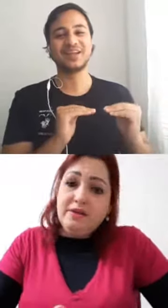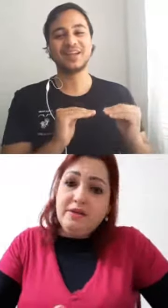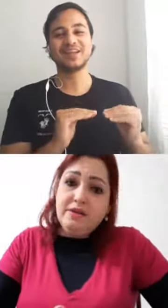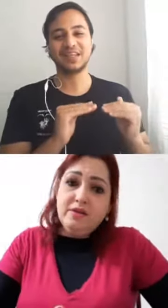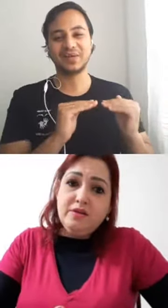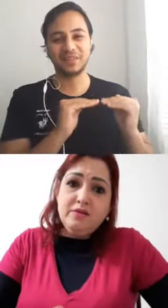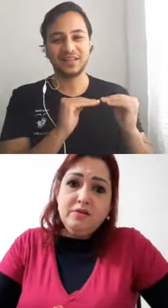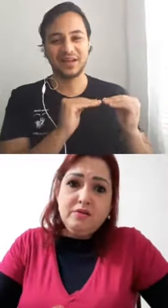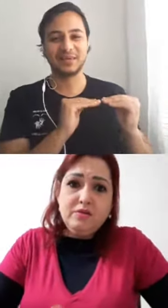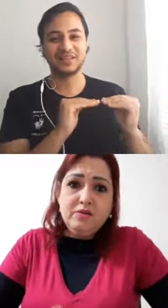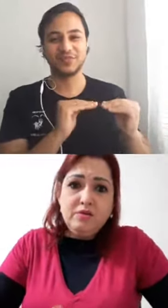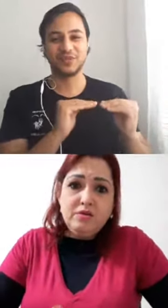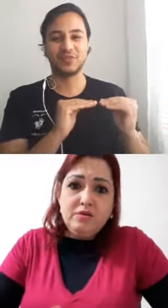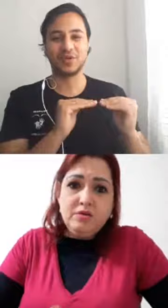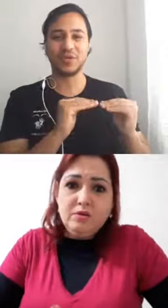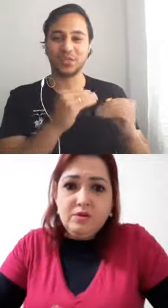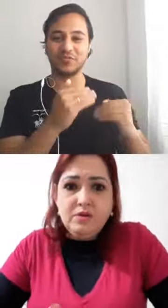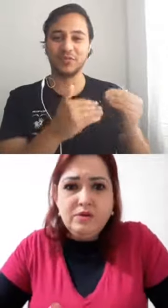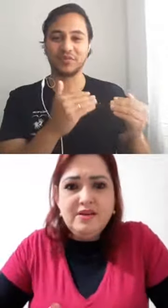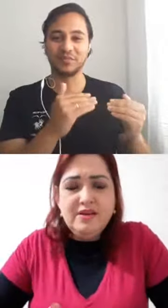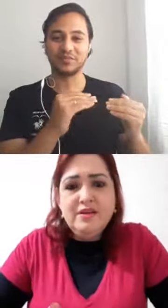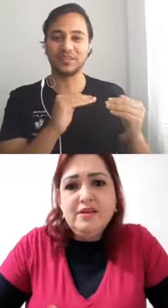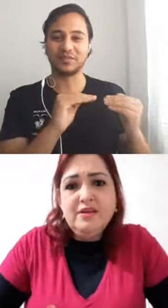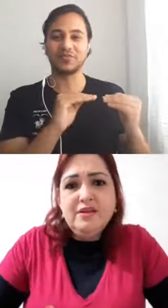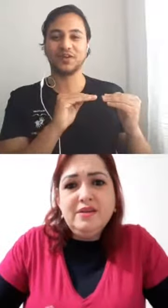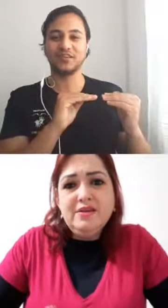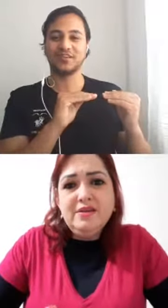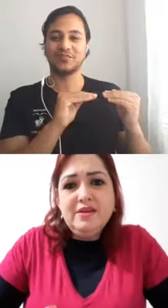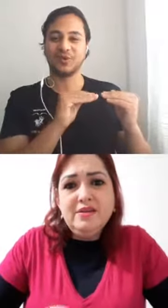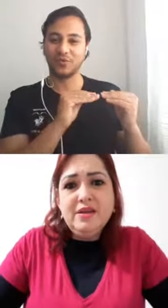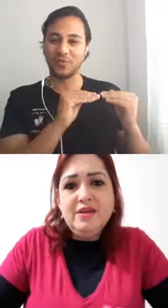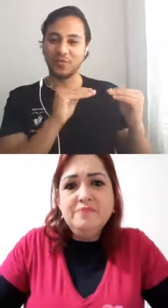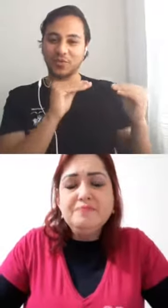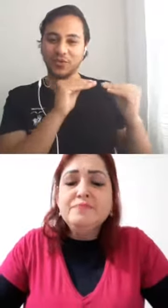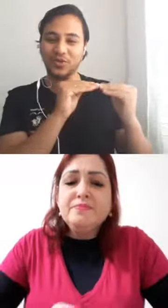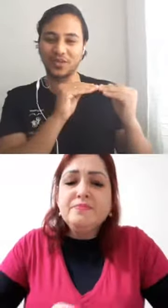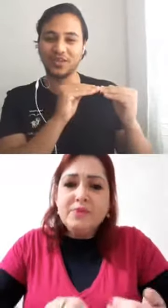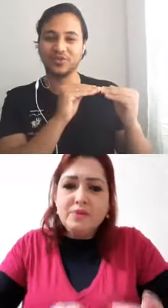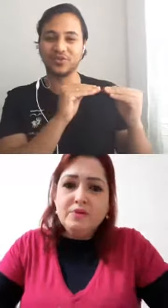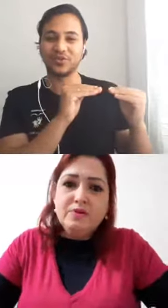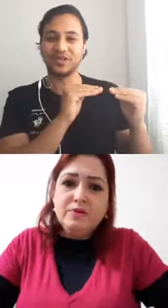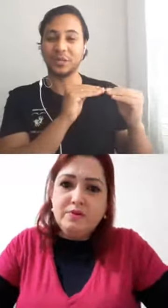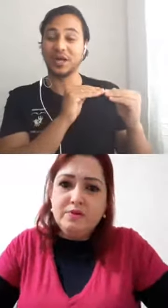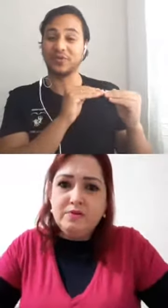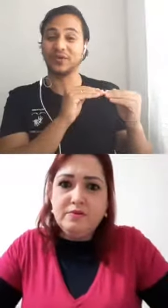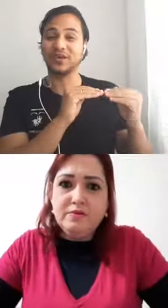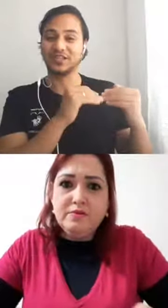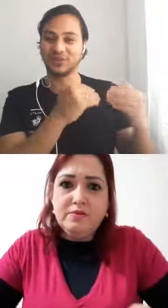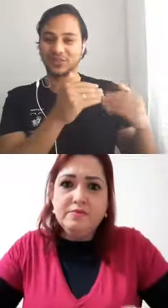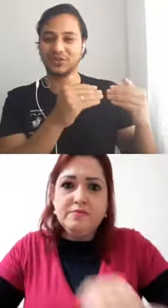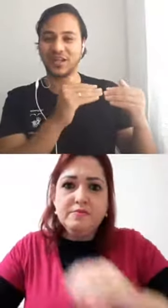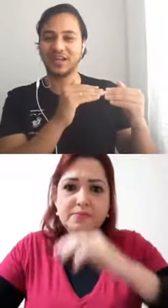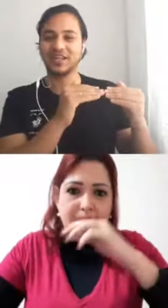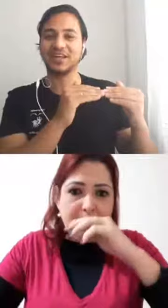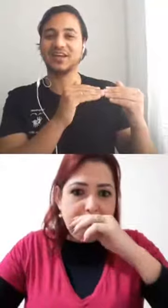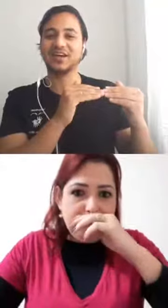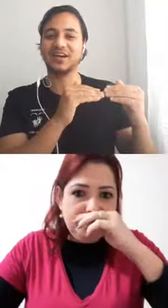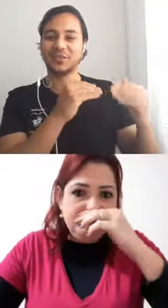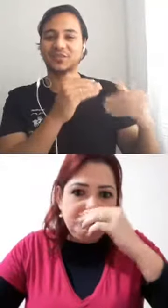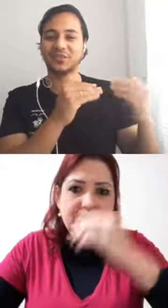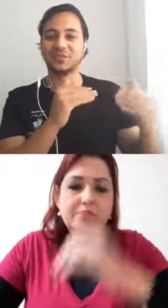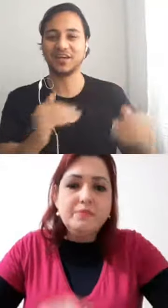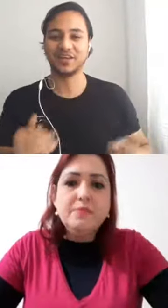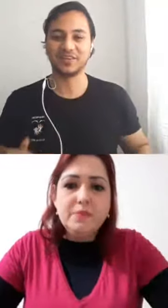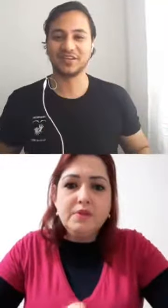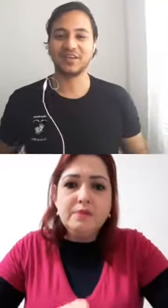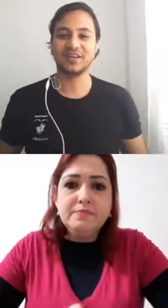né? Você tem que tentar manter o nível. Porque a gente já viu exemplos de profissionais que foram muito amigos ou que deixaram as coisas rolarem que acabou